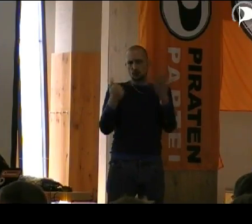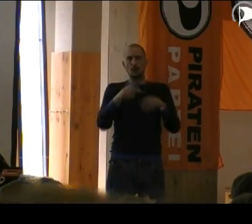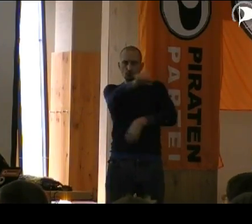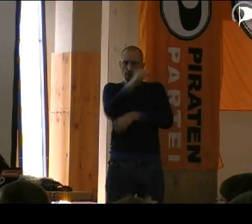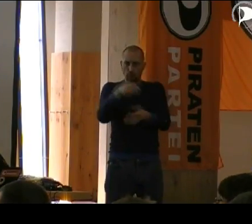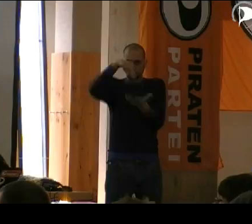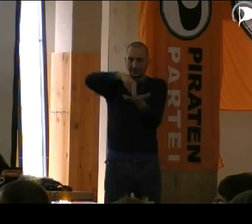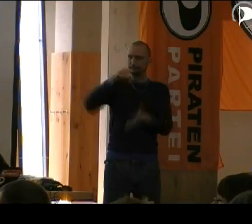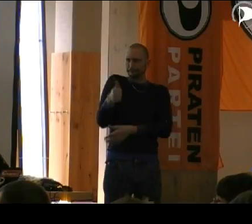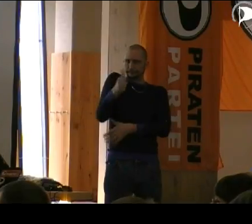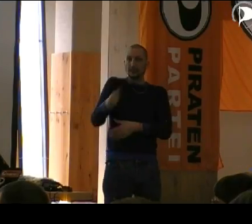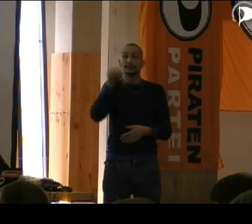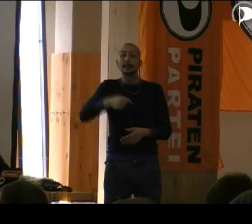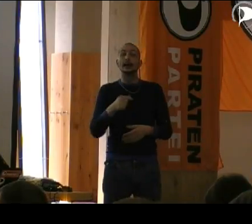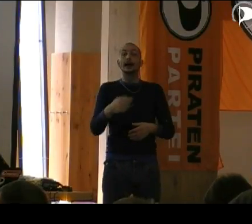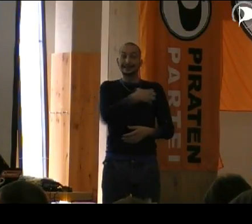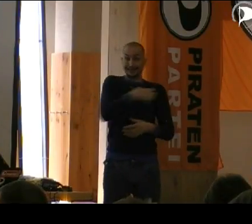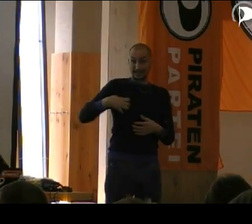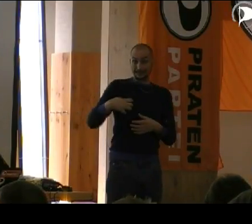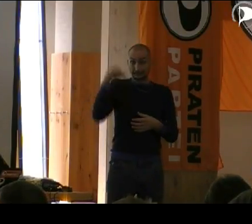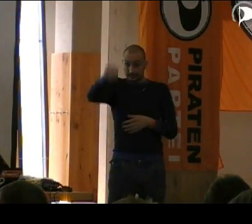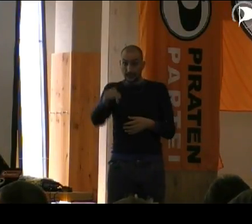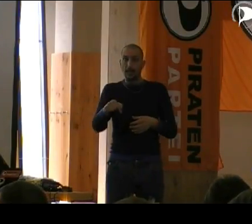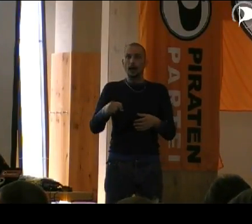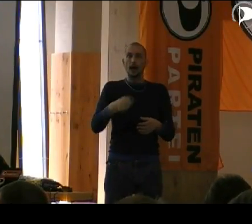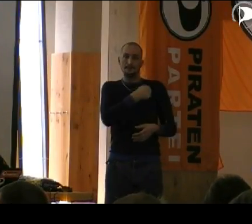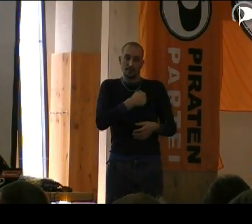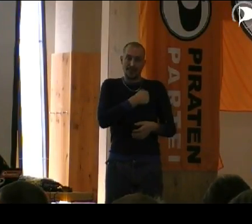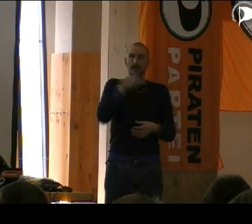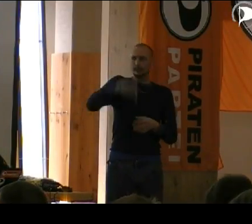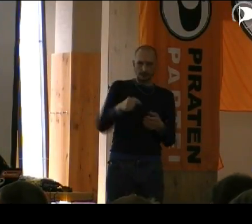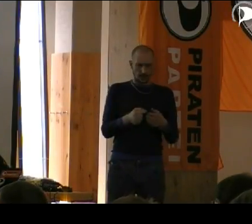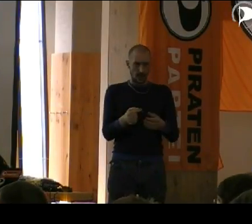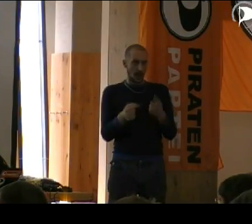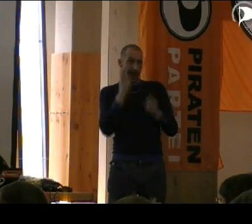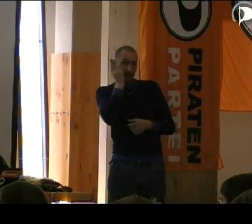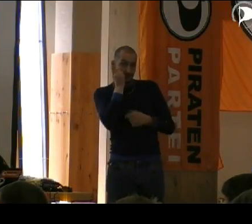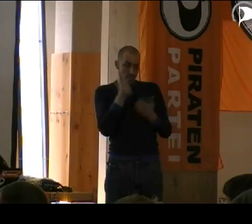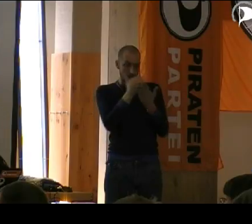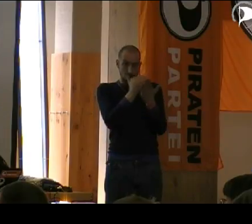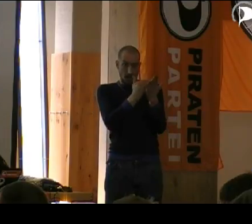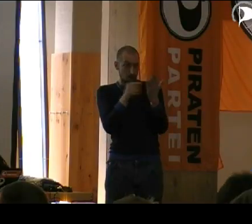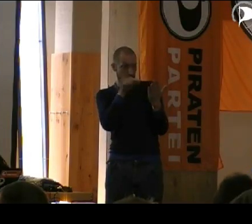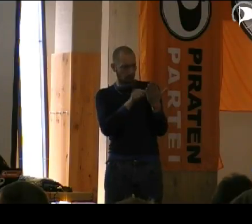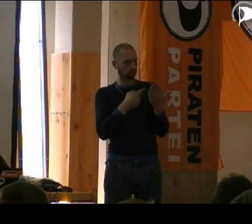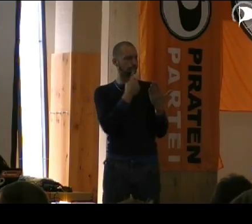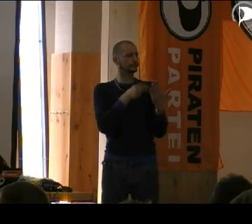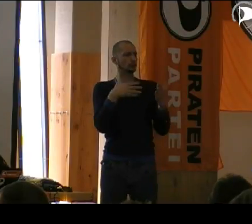den gästen wo die polizei bei demonstrationen handydaten erfasst hat wo sie widerrechtlich